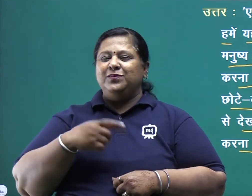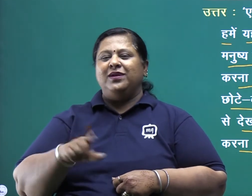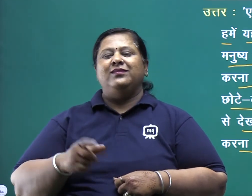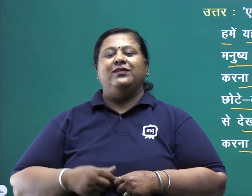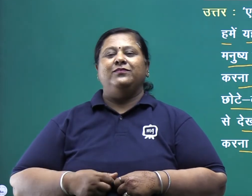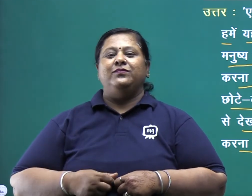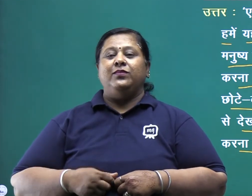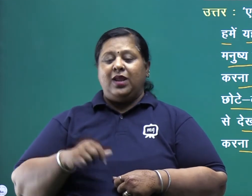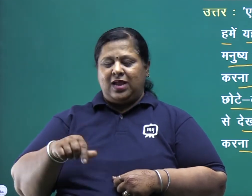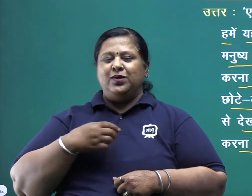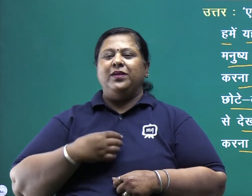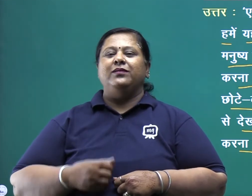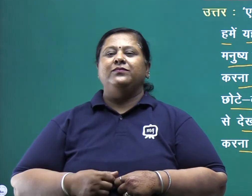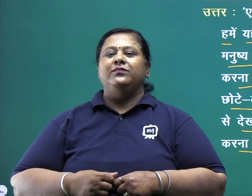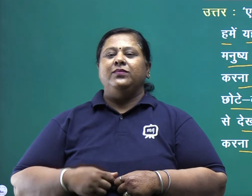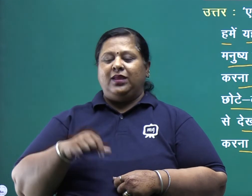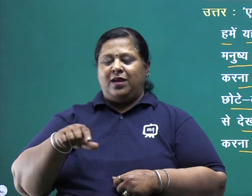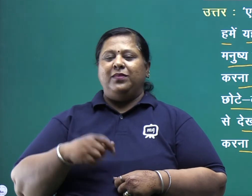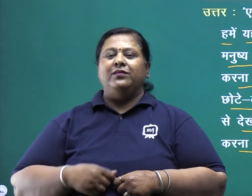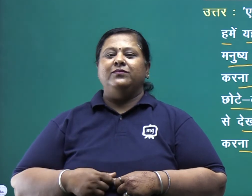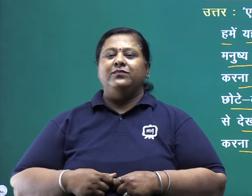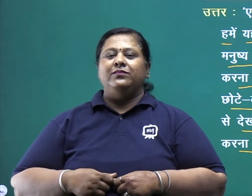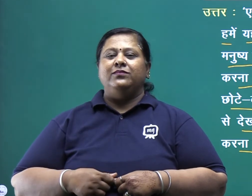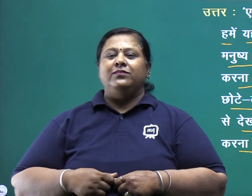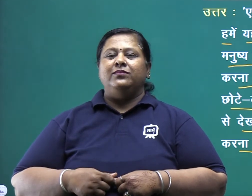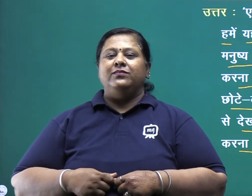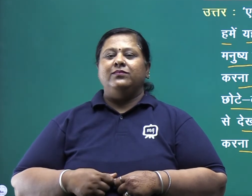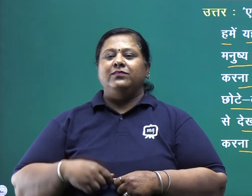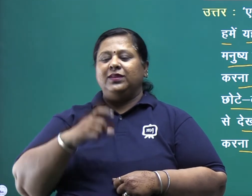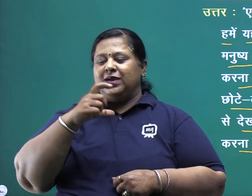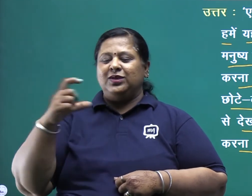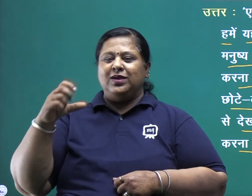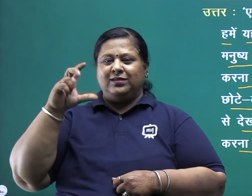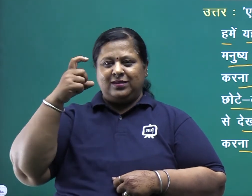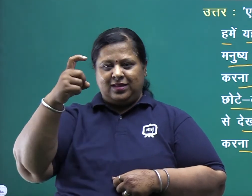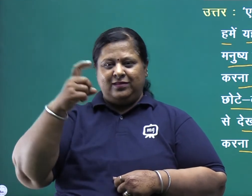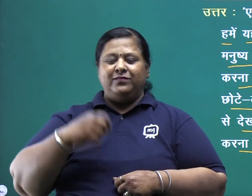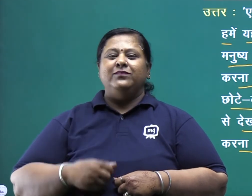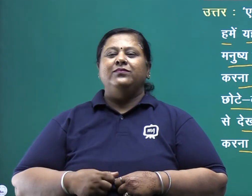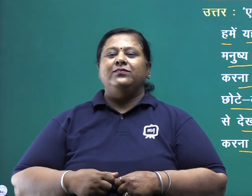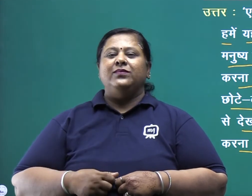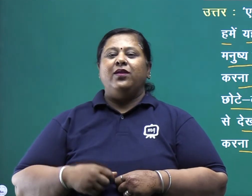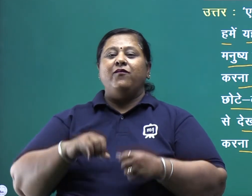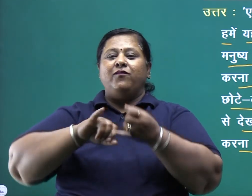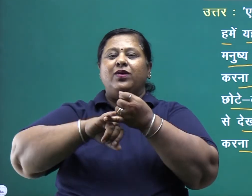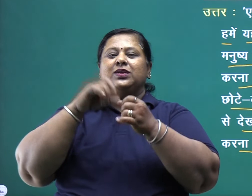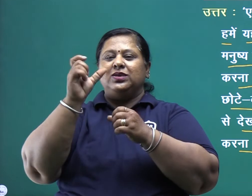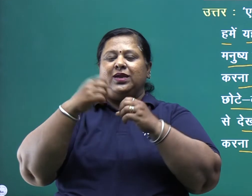से आज हमने यहाँ पर कक्षा 7 विषय